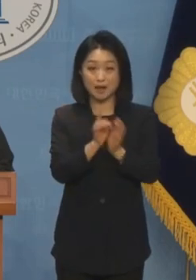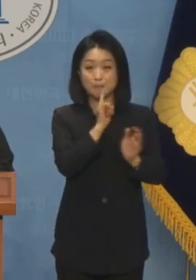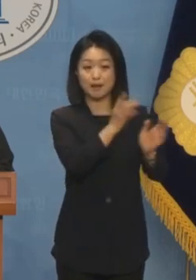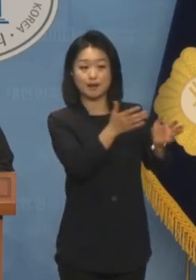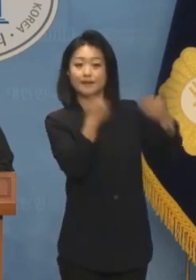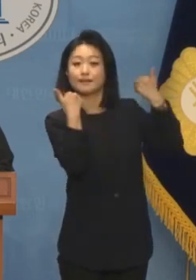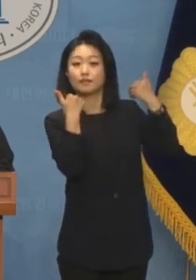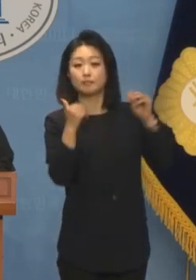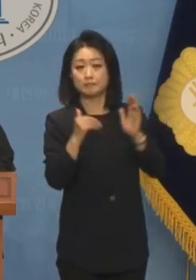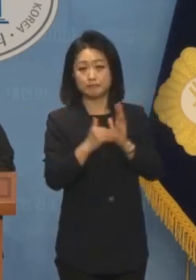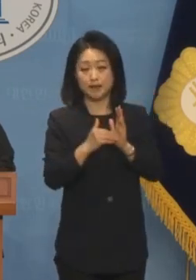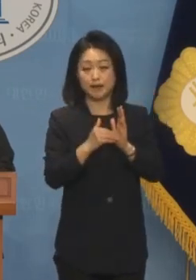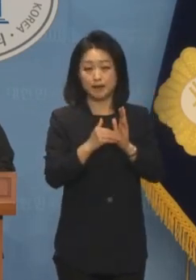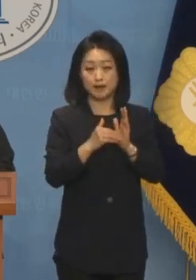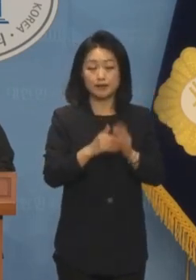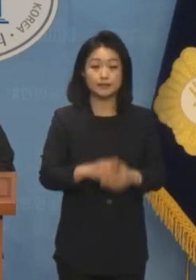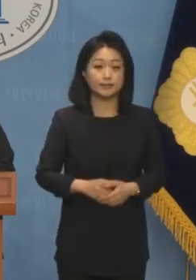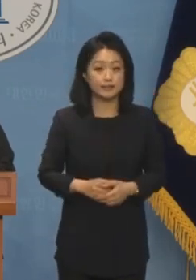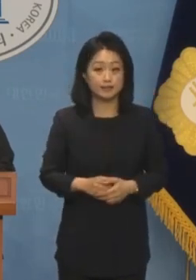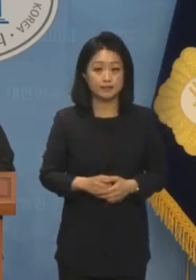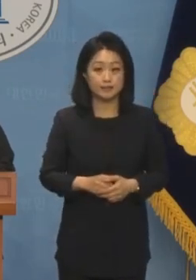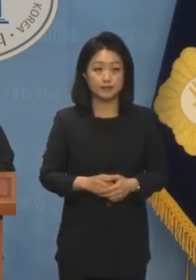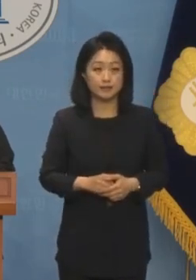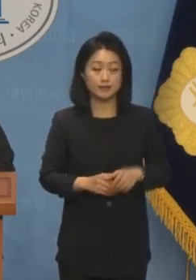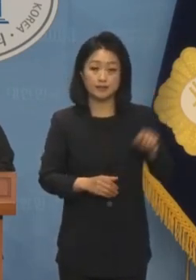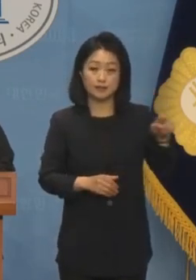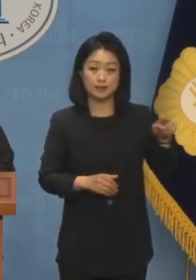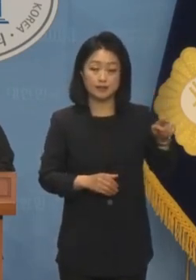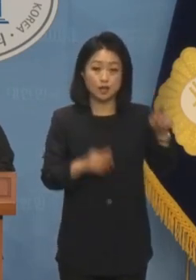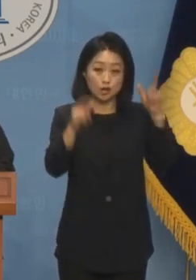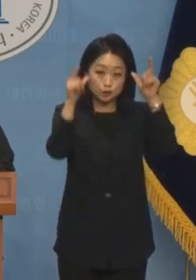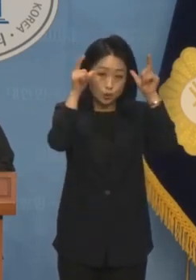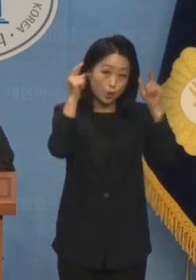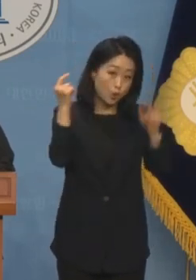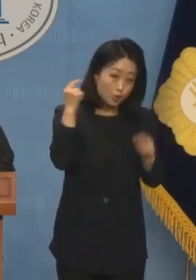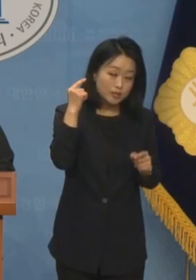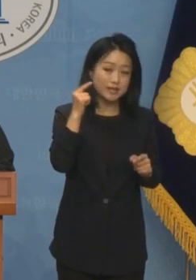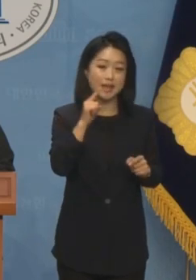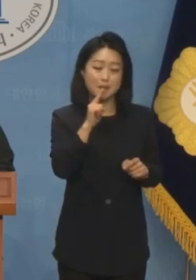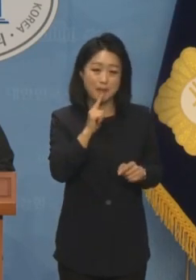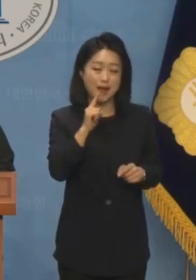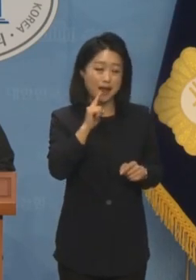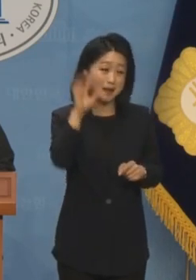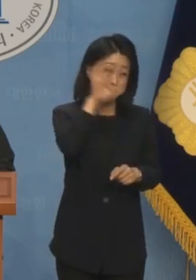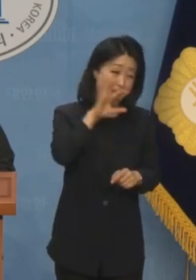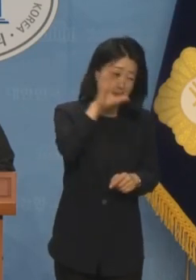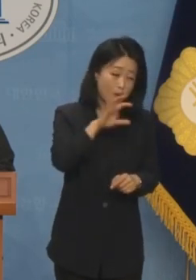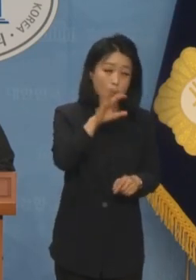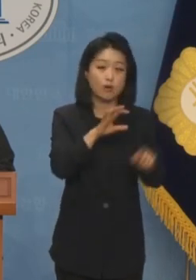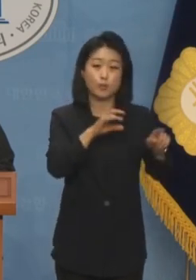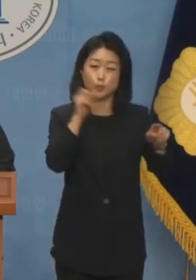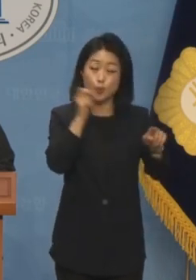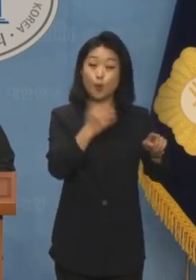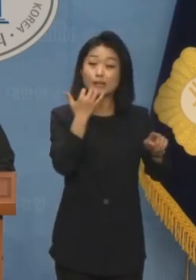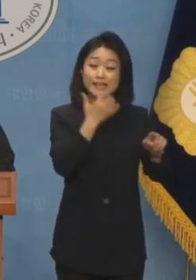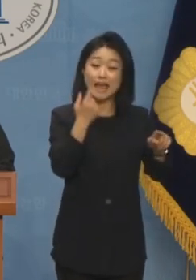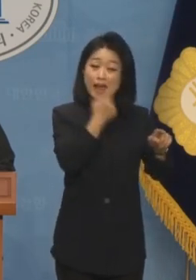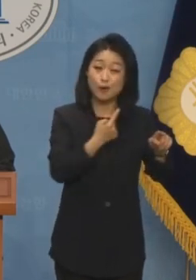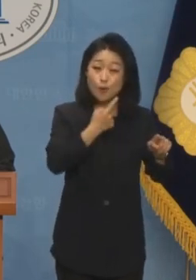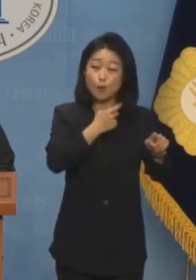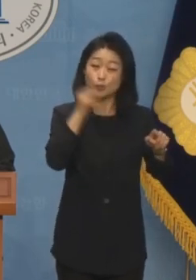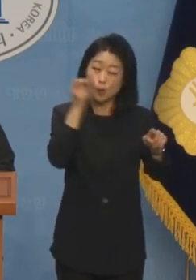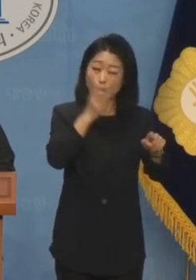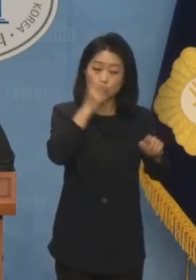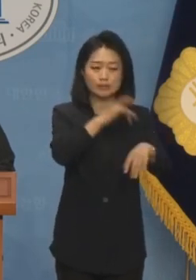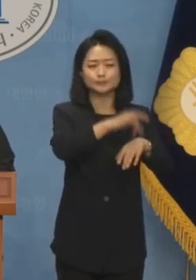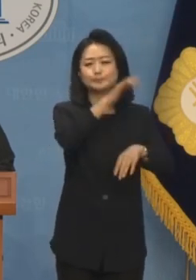거론했습니다. 소기의 경읽기도 아니고 잊을만 하면 거듭하여 색깔론이라는 못된 버릇을